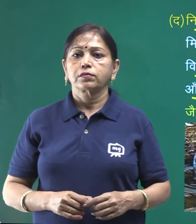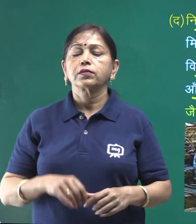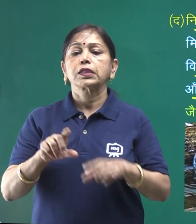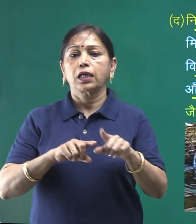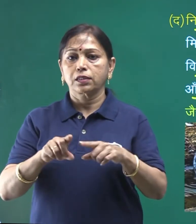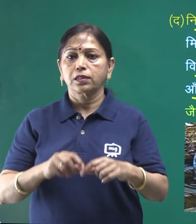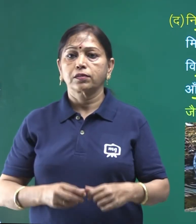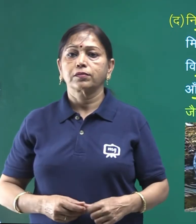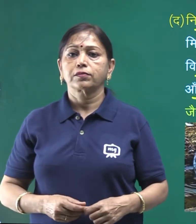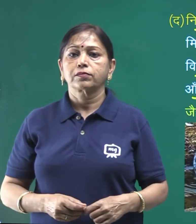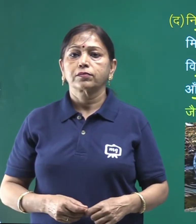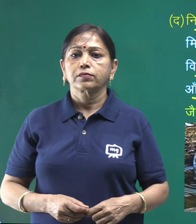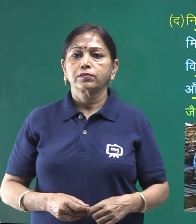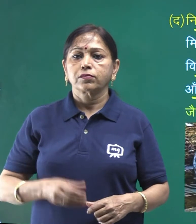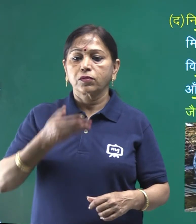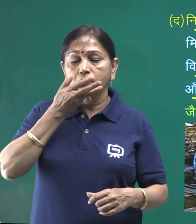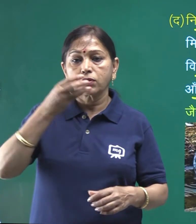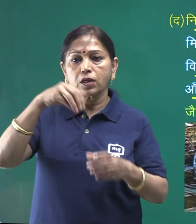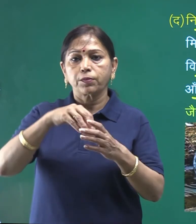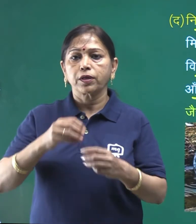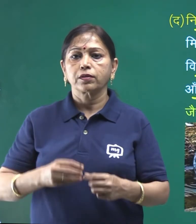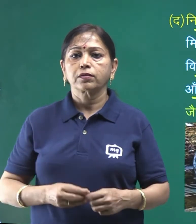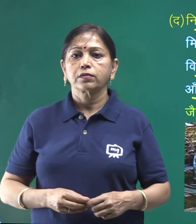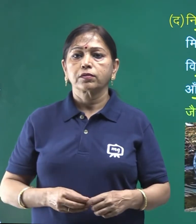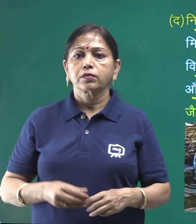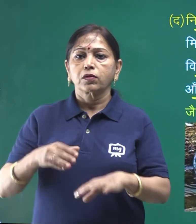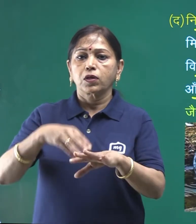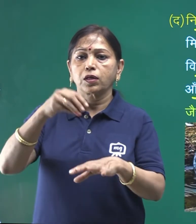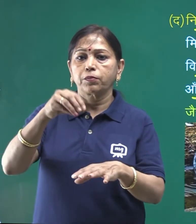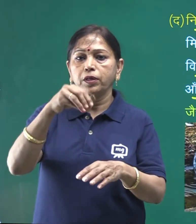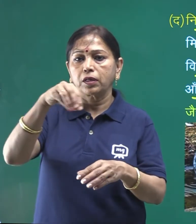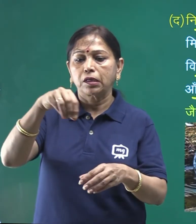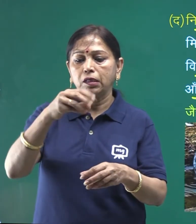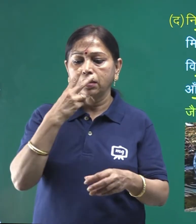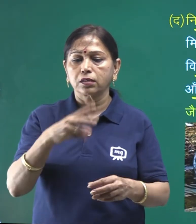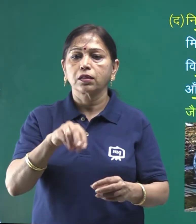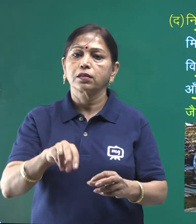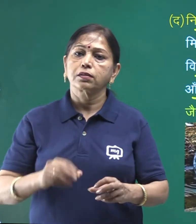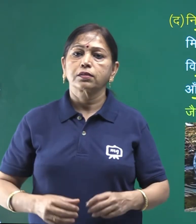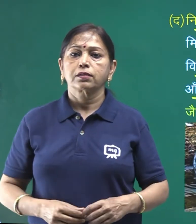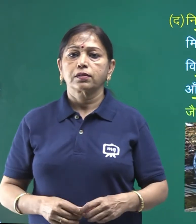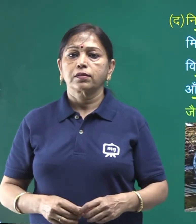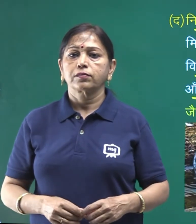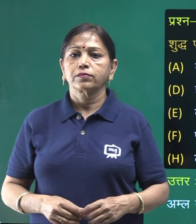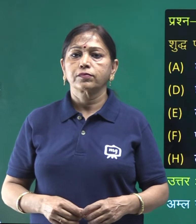जैसे जल में रेत के कण।